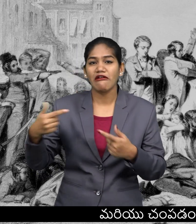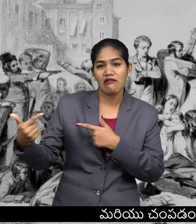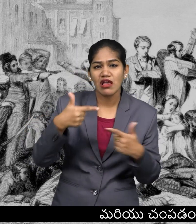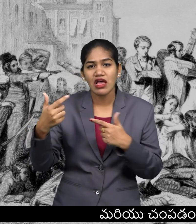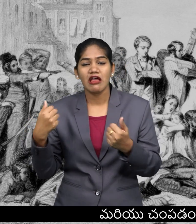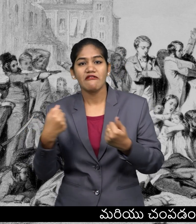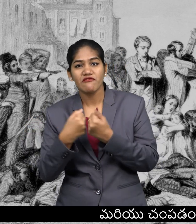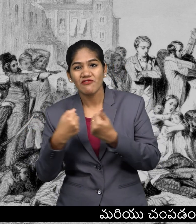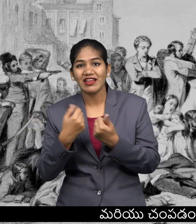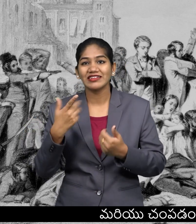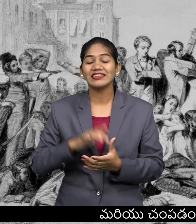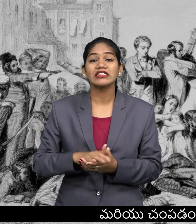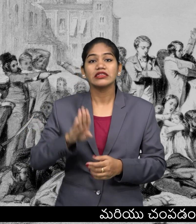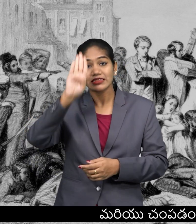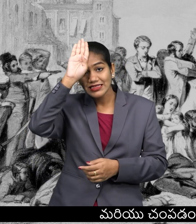ద్వారా తిరుగుబాటు చేశారు.